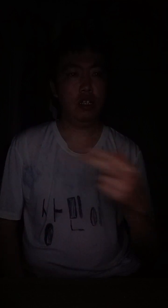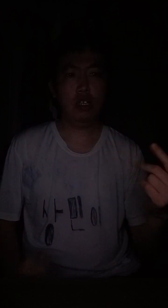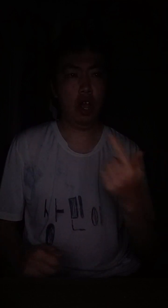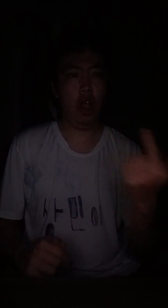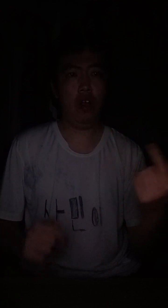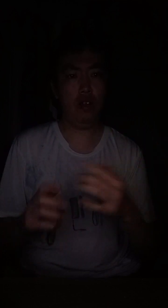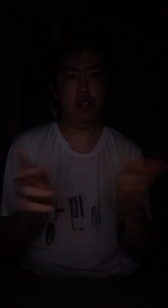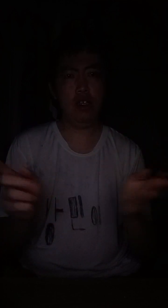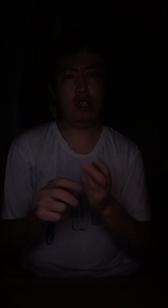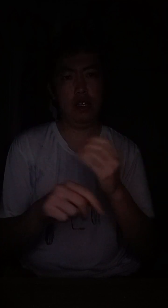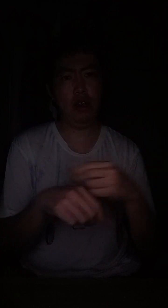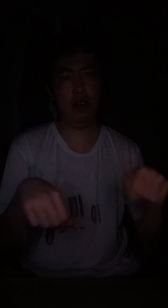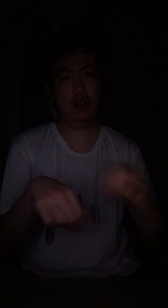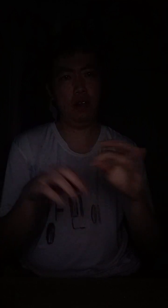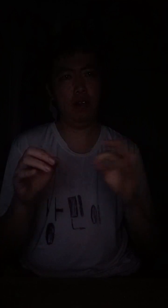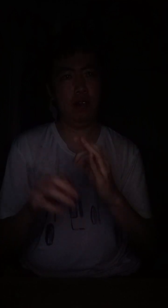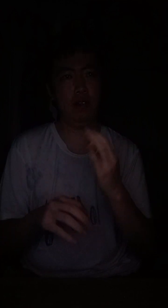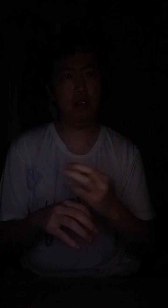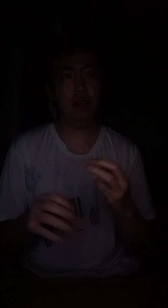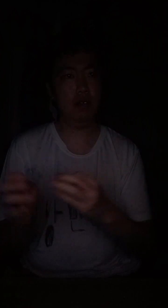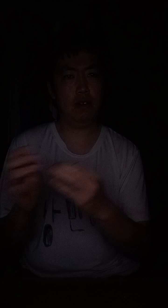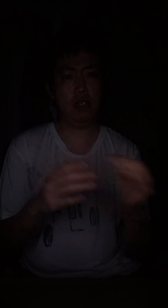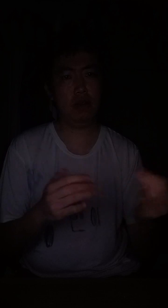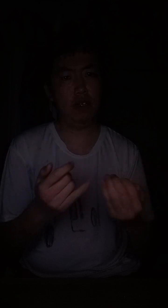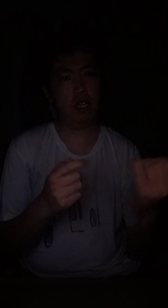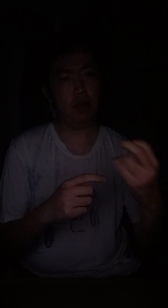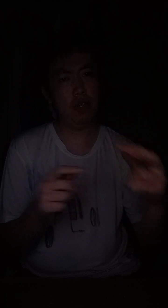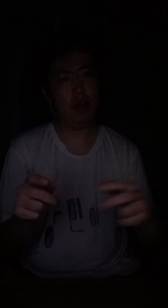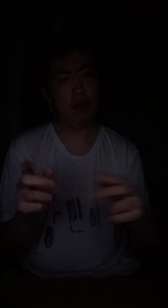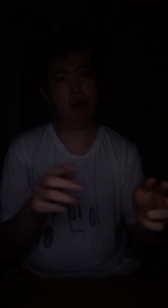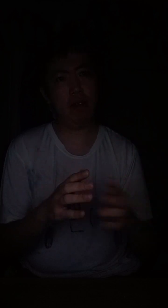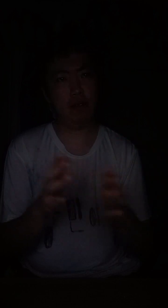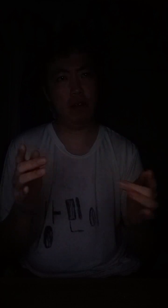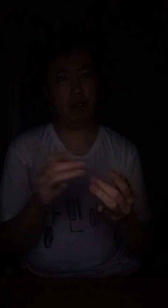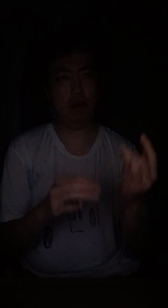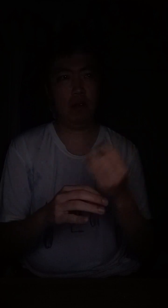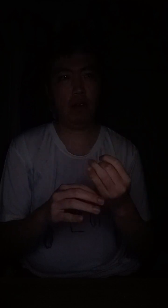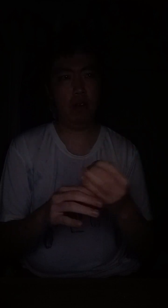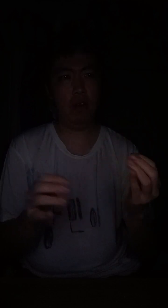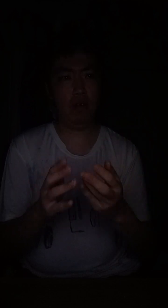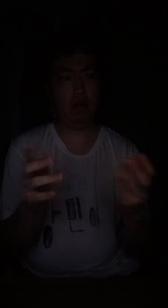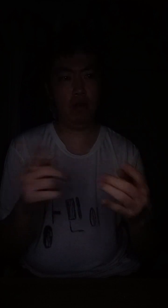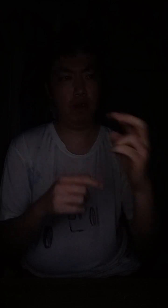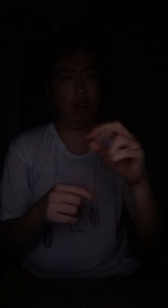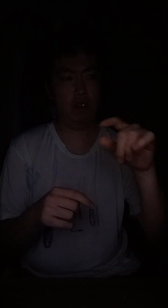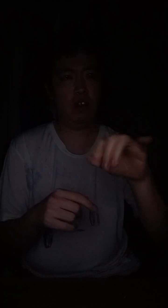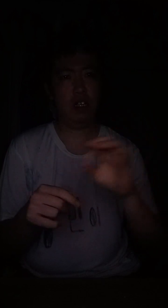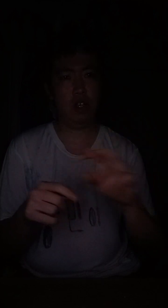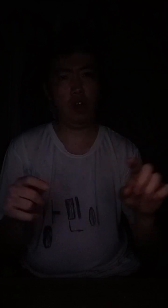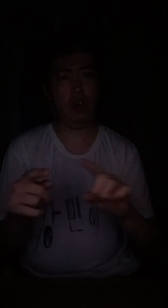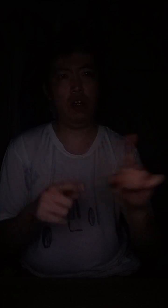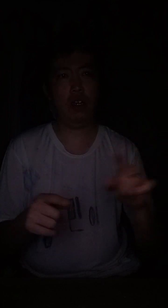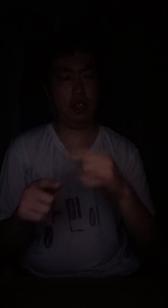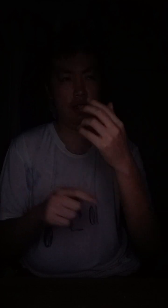윤석열 대통령과의 대담 과정에서 김 여사의 명품백 수수 의혹을 거론하며 파우치라는 표현을 사용해 권력에